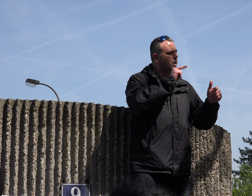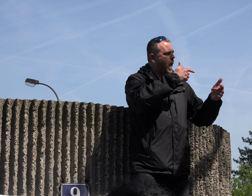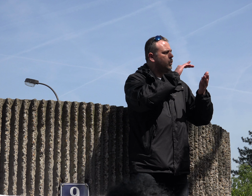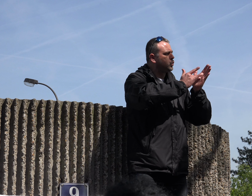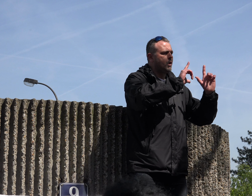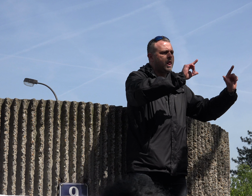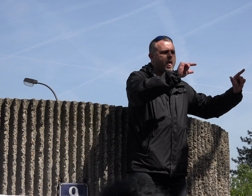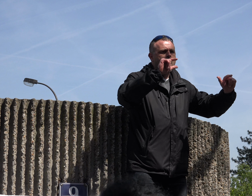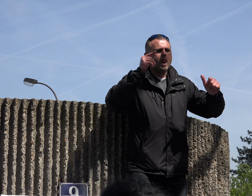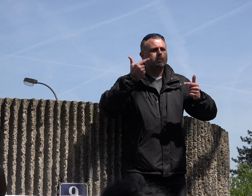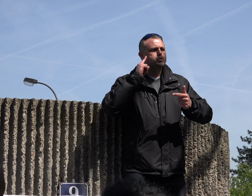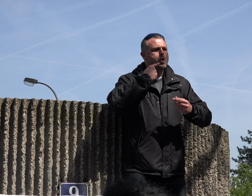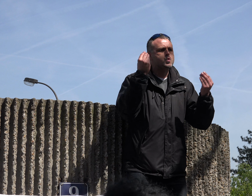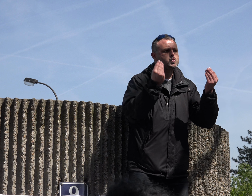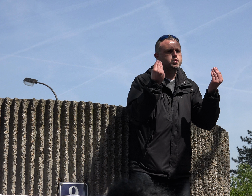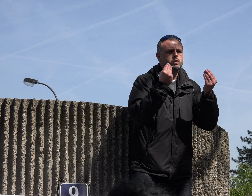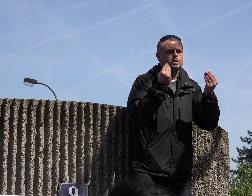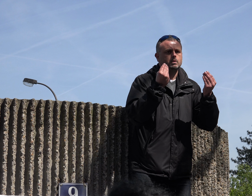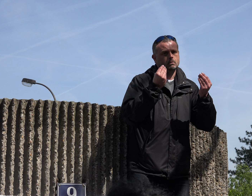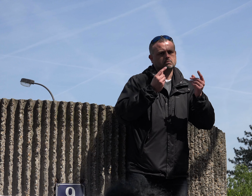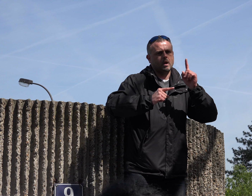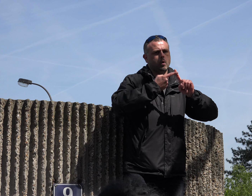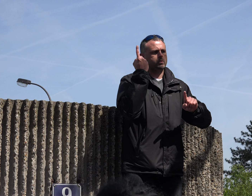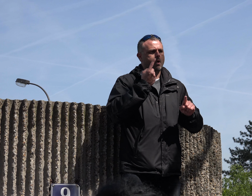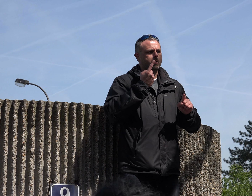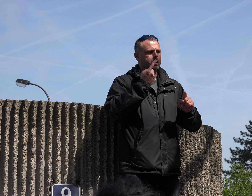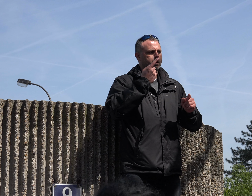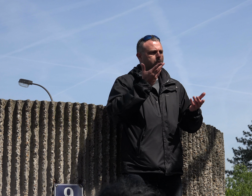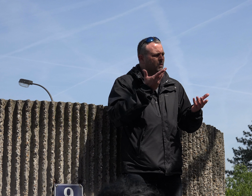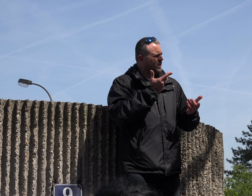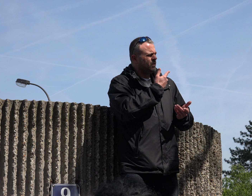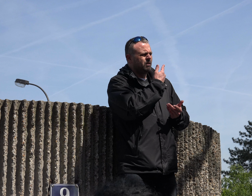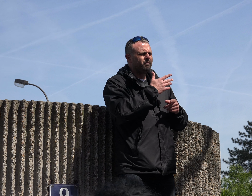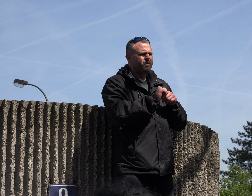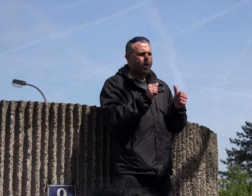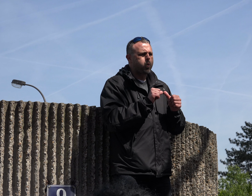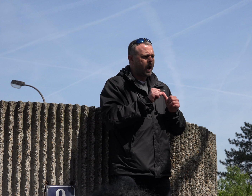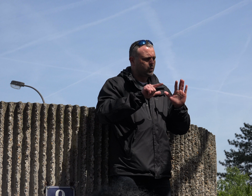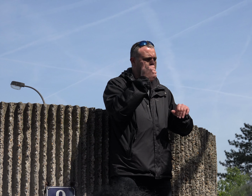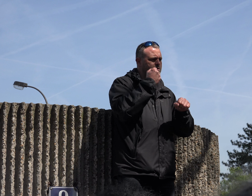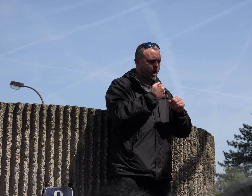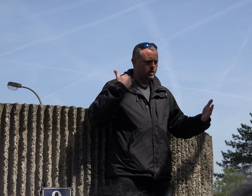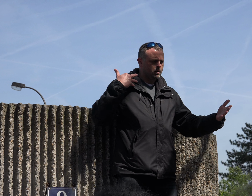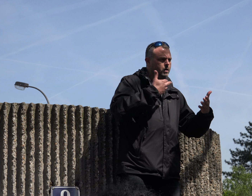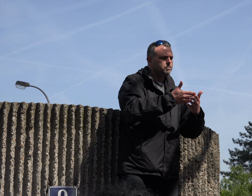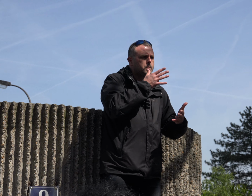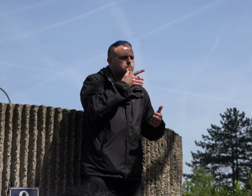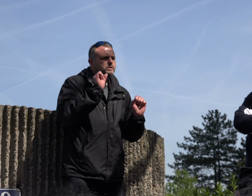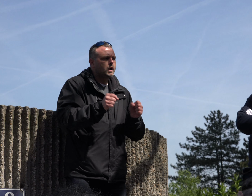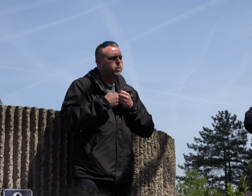Oui, quand on a un handicapé, par exemple, un fauteuil roulant, et là, le confort aussi, c'est important, même pour nous. Depuis 12 ans, qu'est-ce qu'on a